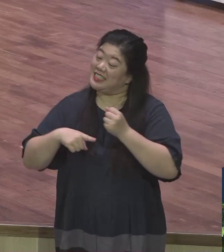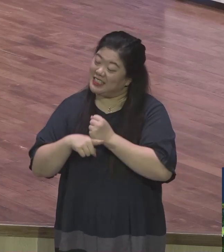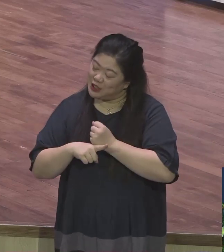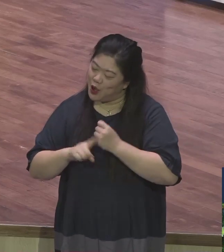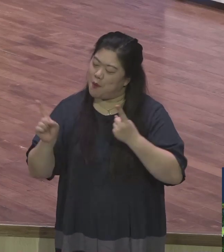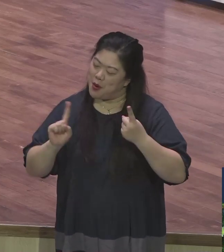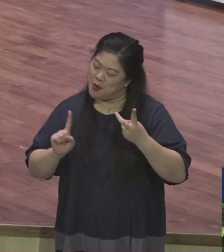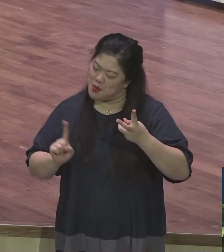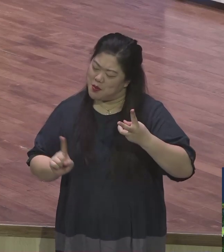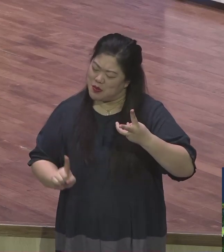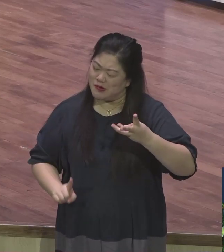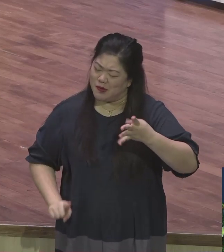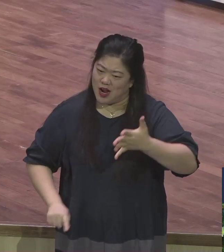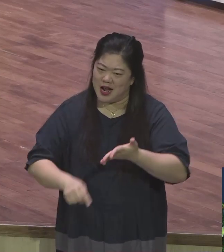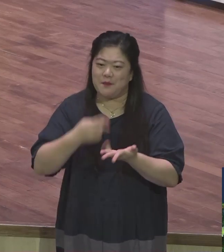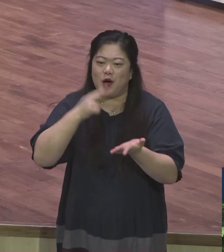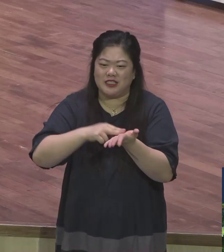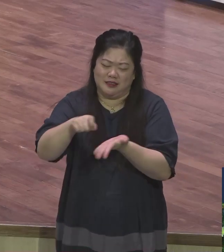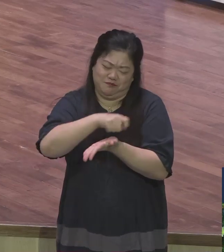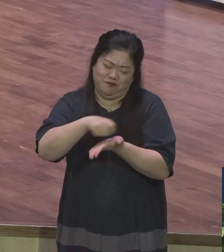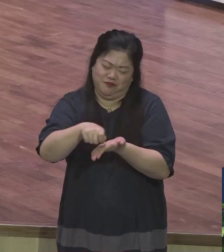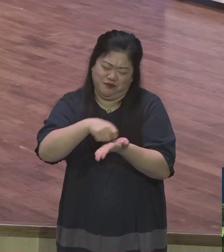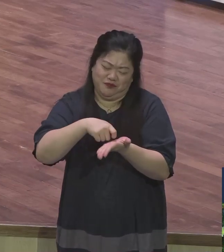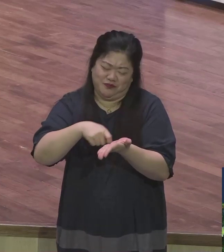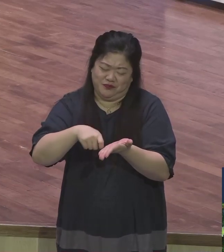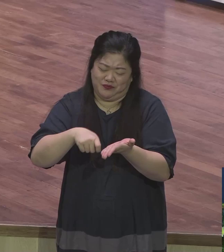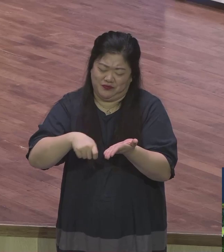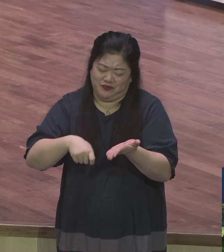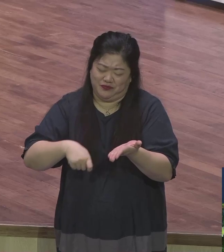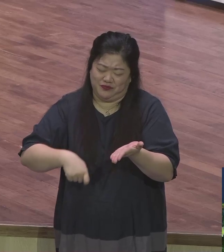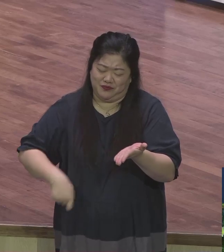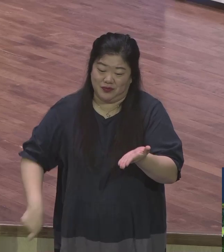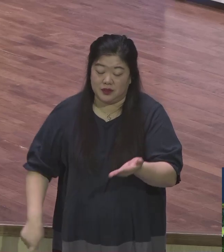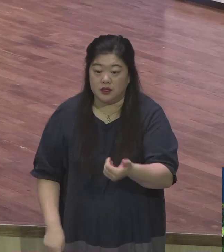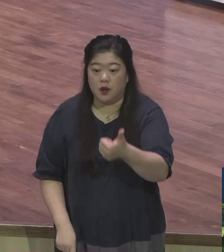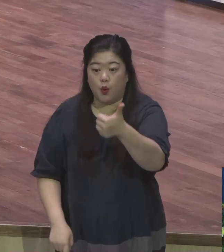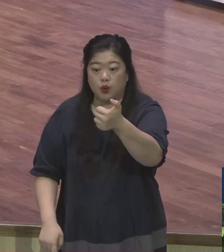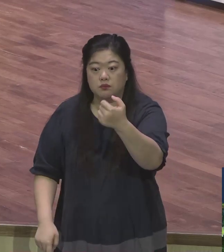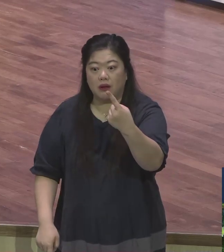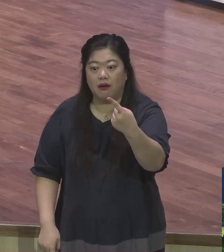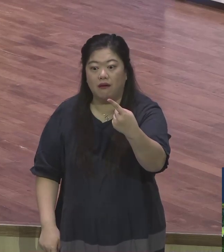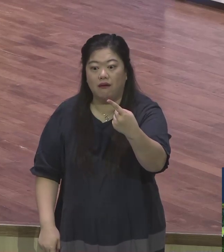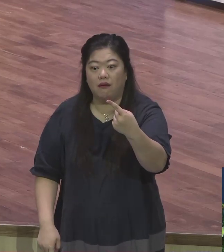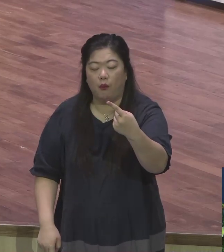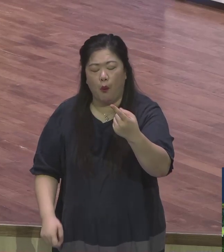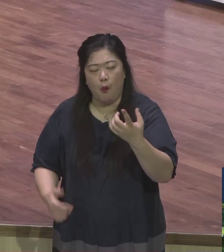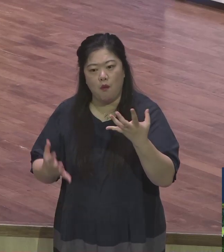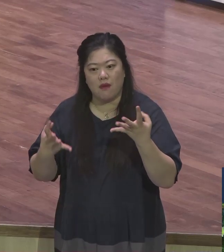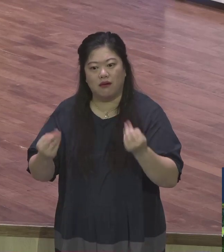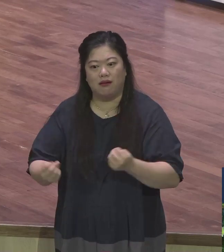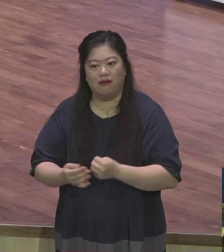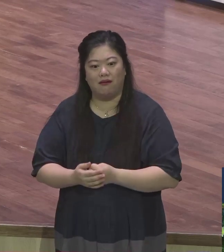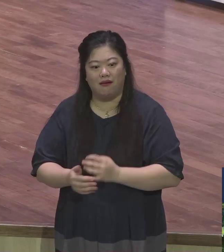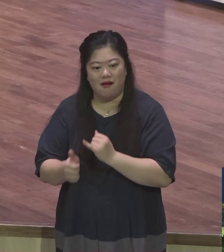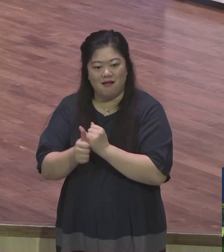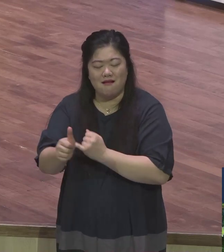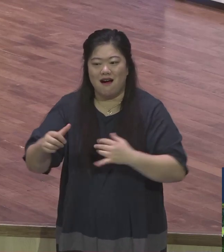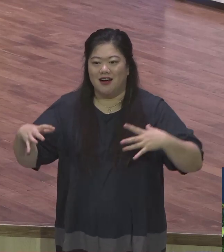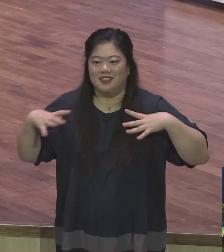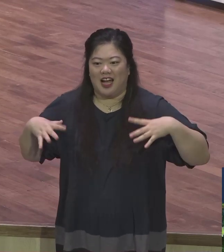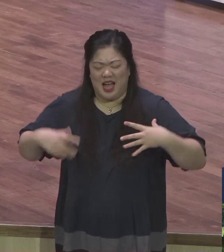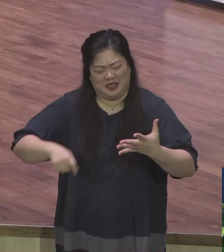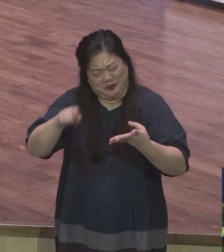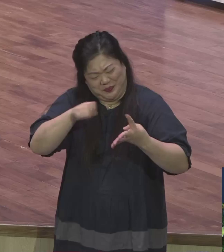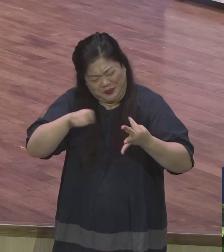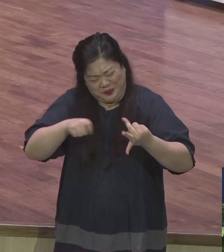남편에 대해서. 자랑스러운 이유를 적다 보니 몇 가지가 나오냐. 51가지가 나왔어. 그걸 딱 적어가지고